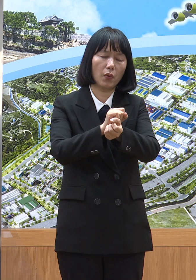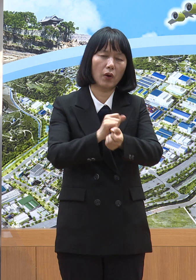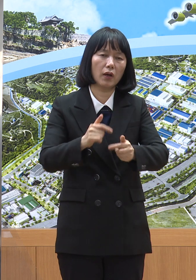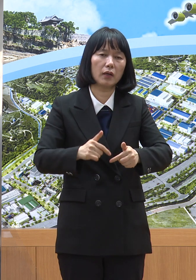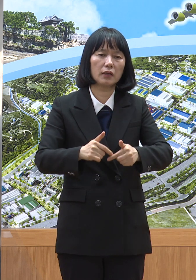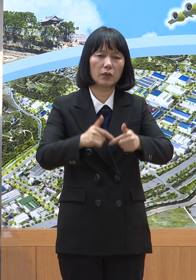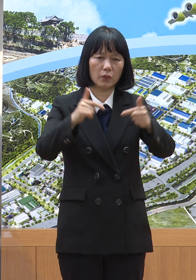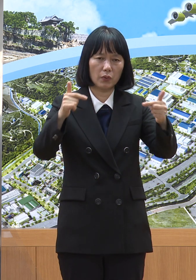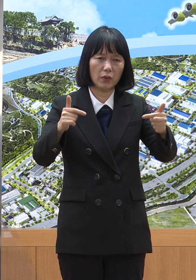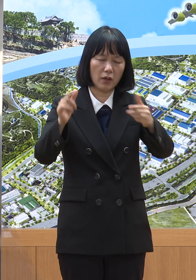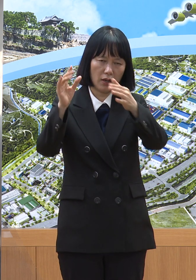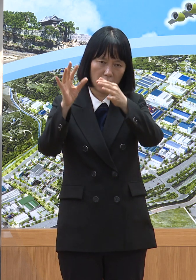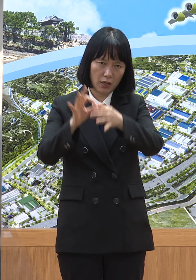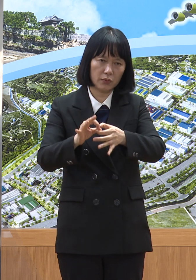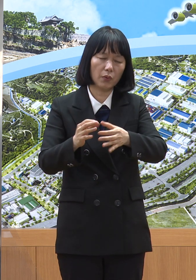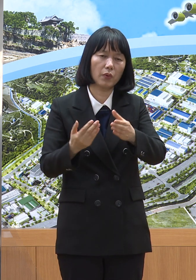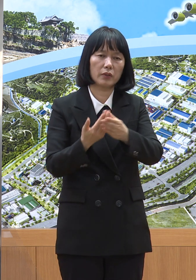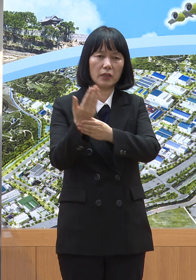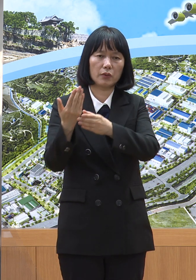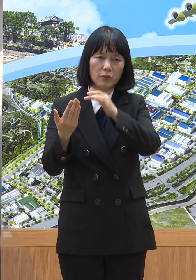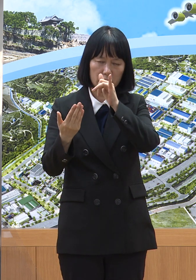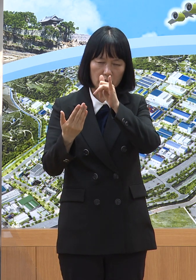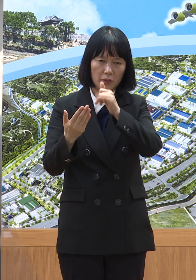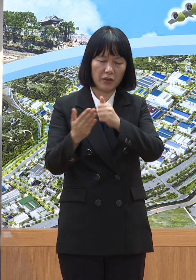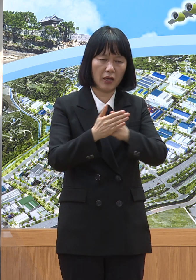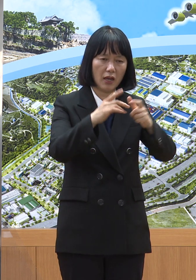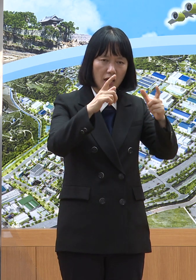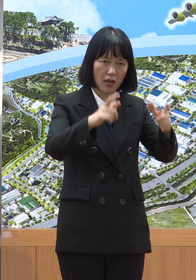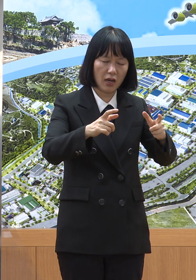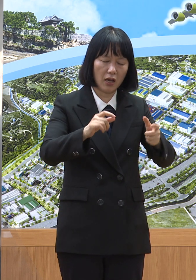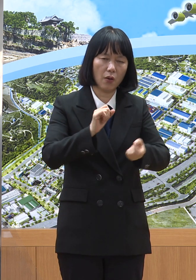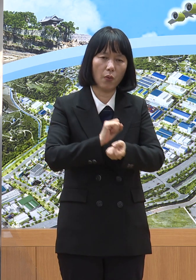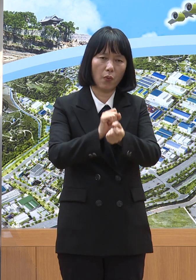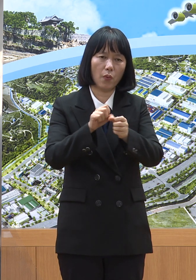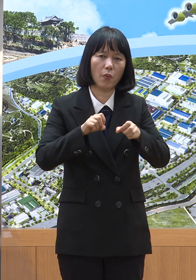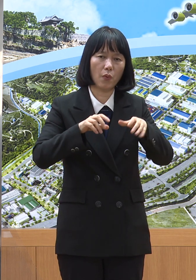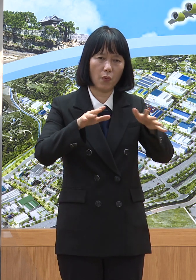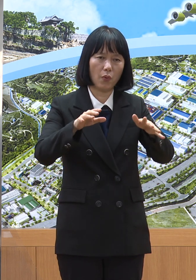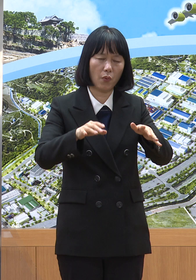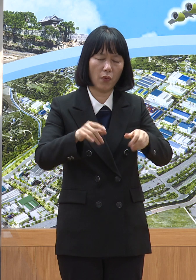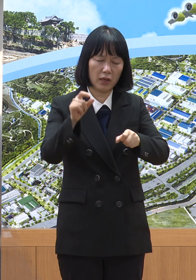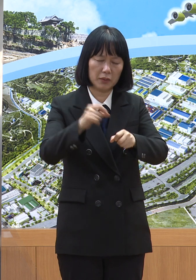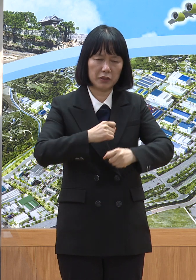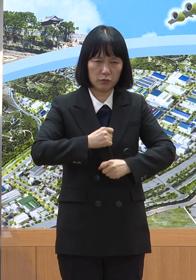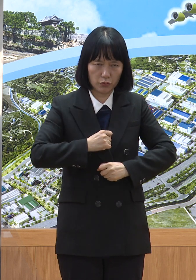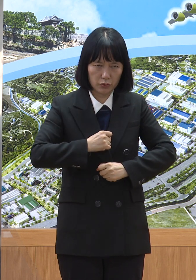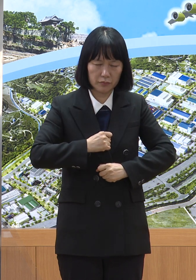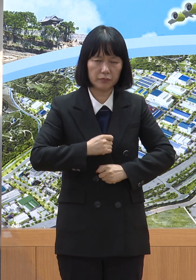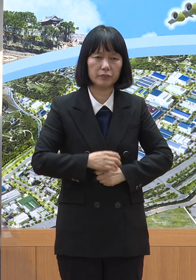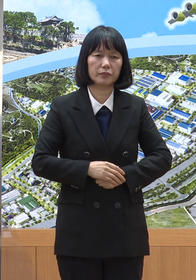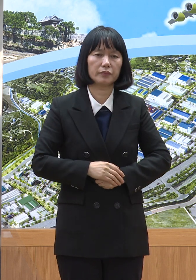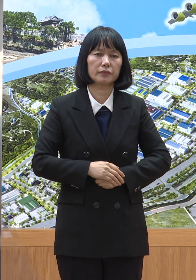사례가 지속적으로 발생하고 있으므로 지역 내 감염 확산에 유의해 주시기 바랍니다.